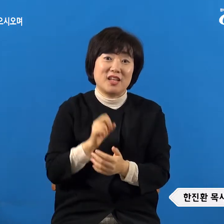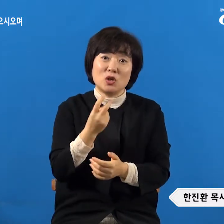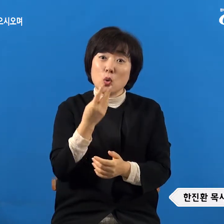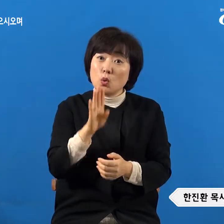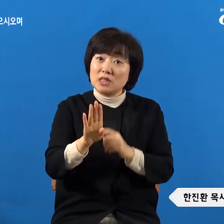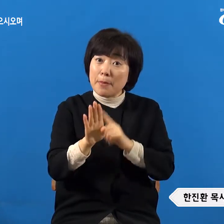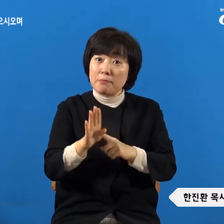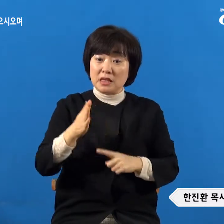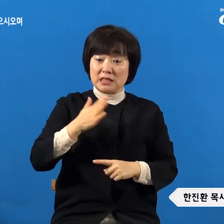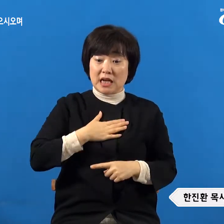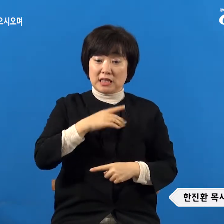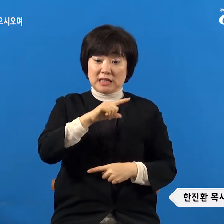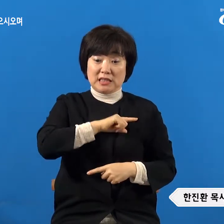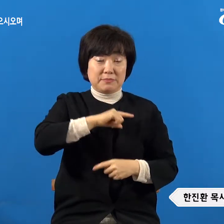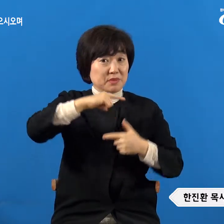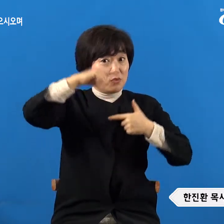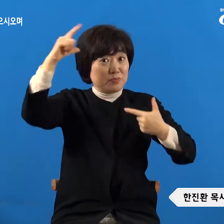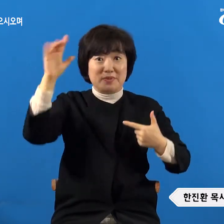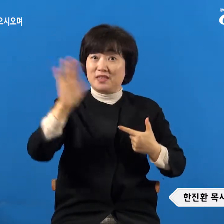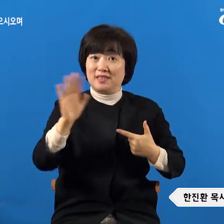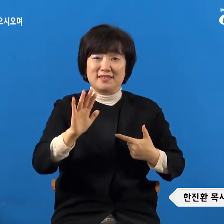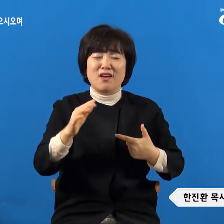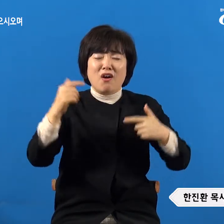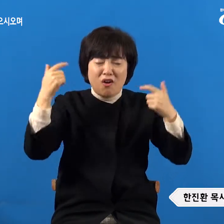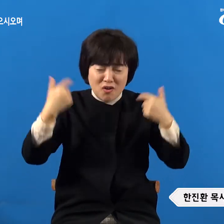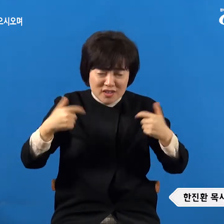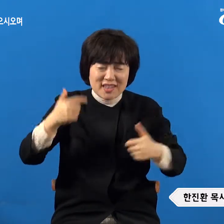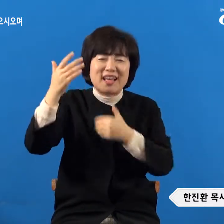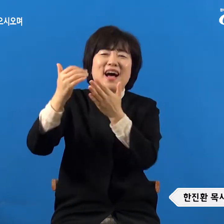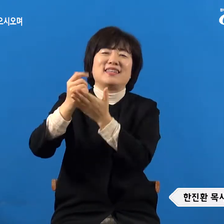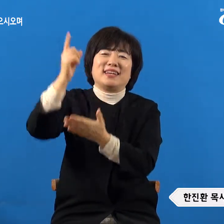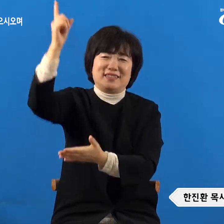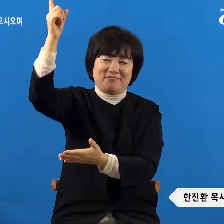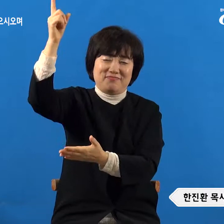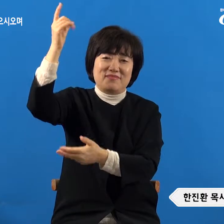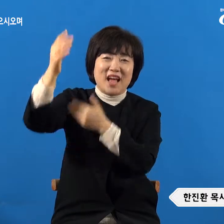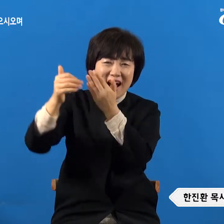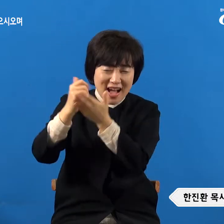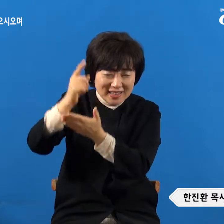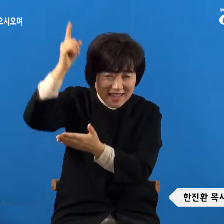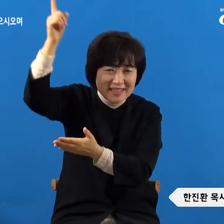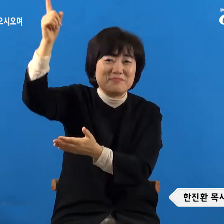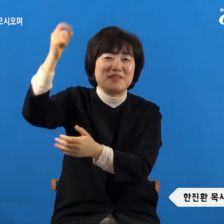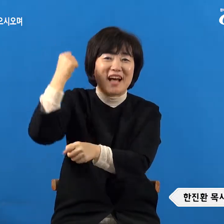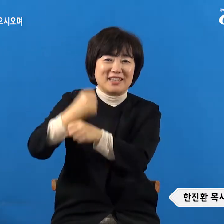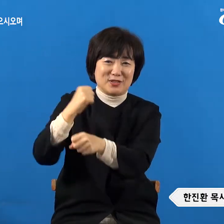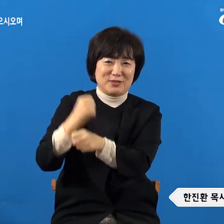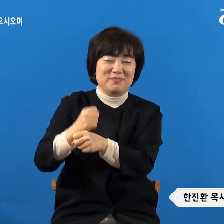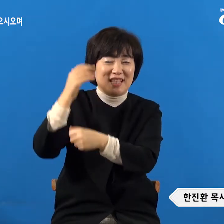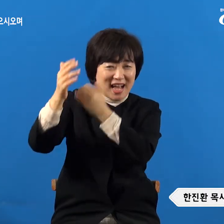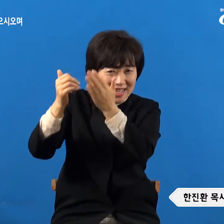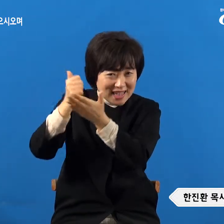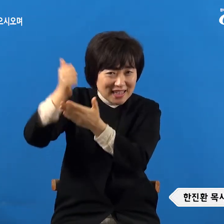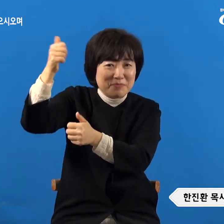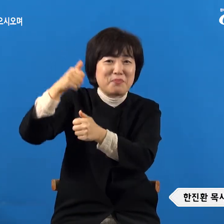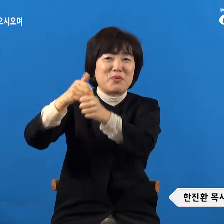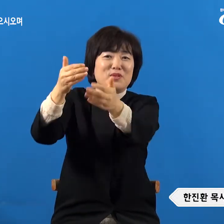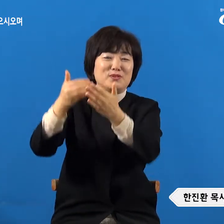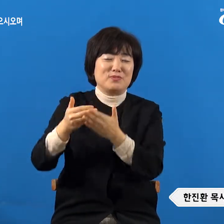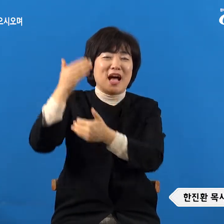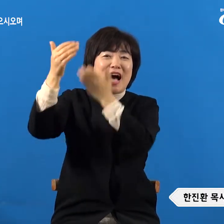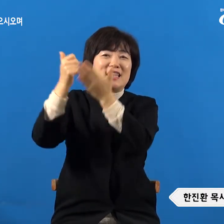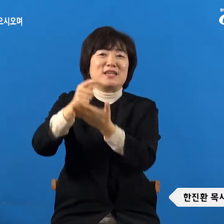요셉은 자기를 높이지 않았습니다. 언제나 하나님이 하십니다. 하나님이 보내셨습니다.